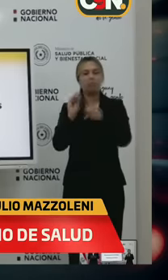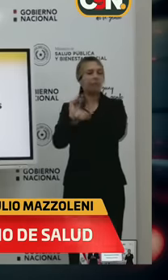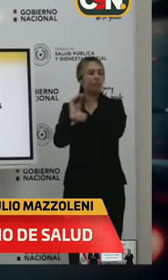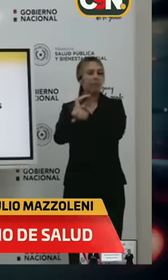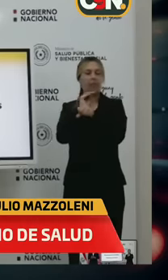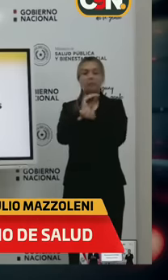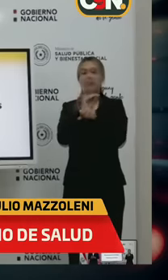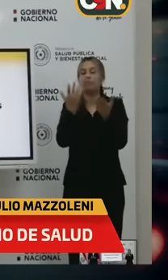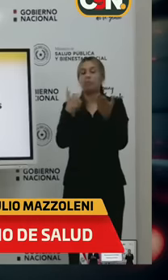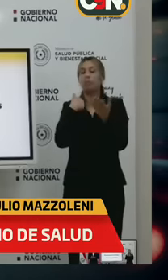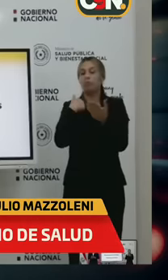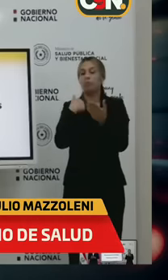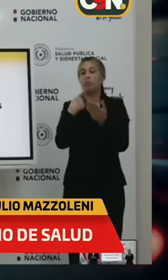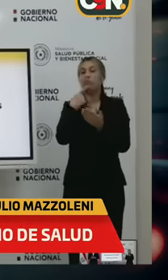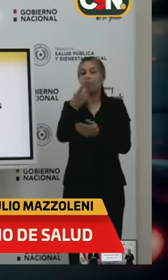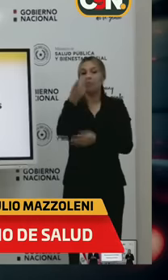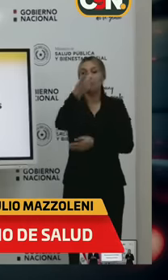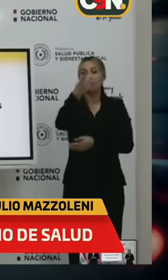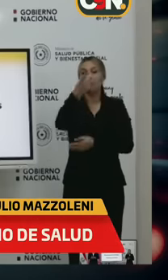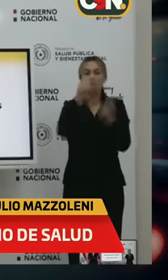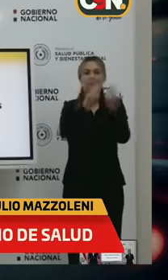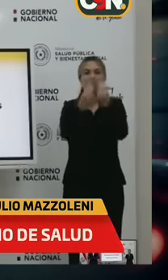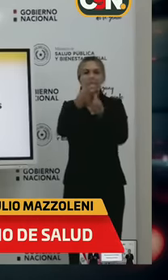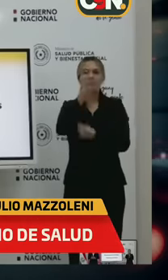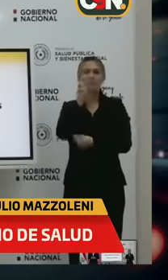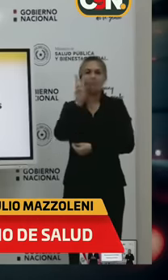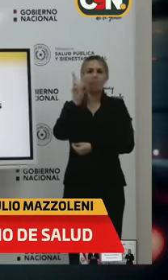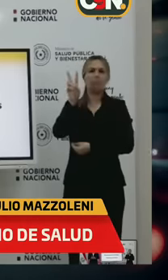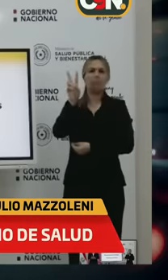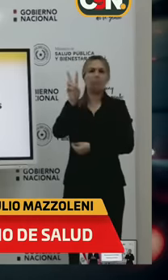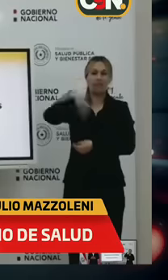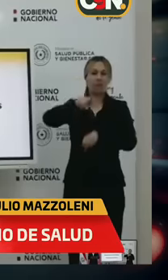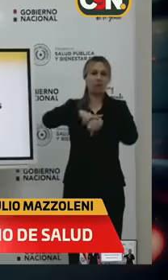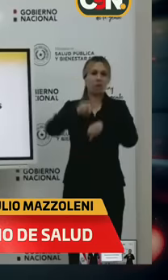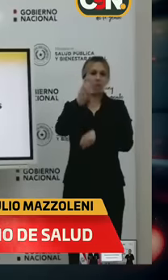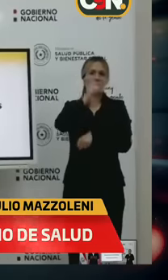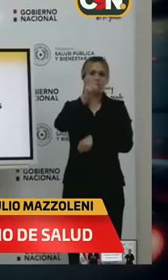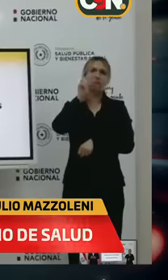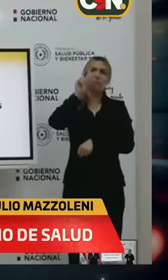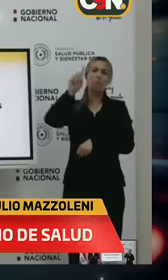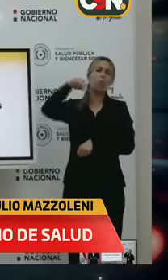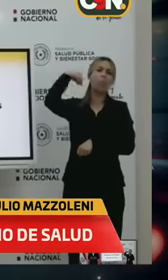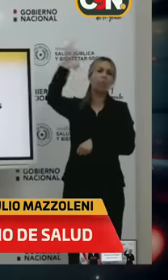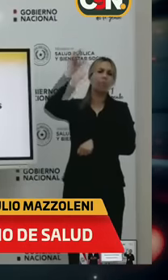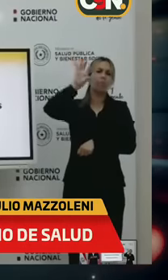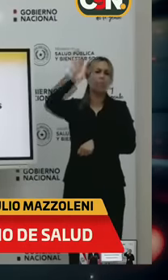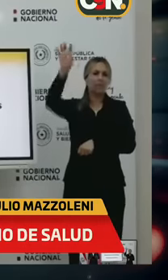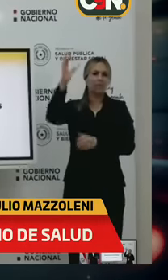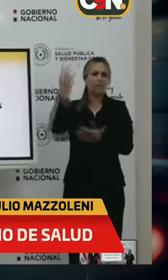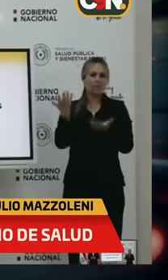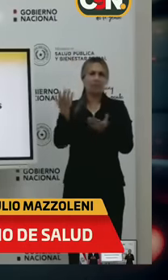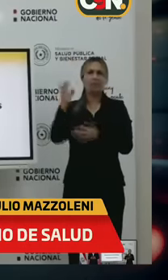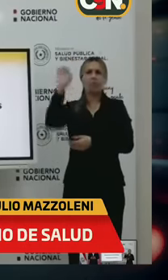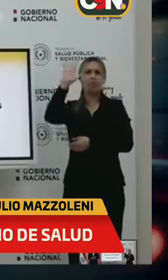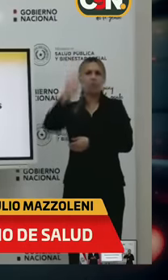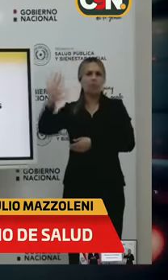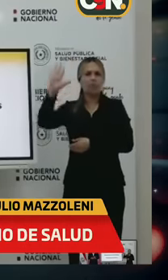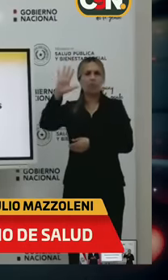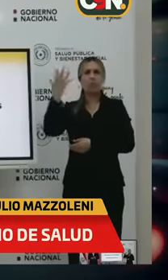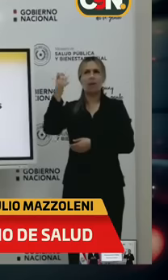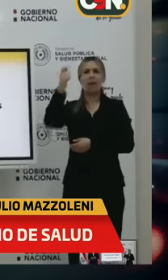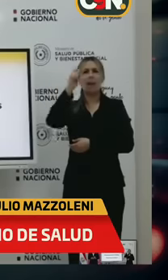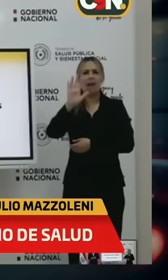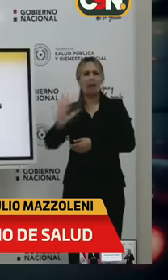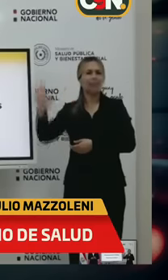invito a la ciudadanía es simplemente que vean qué está ocurriendo fuera de nuestro país. Fíjense en la región, fíjense en Europa, fíjense en